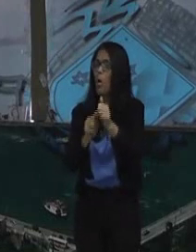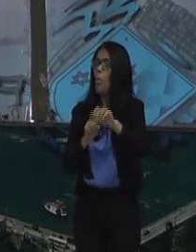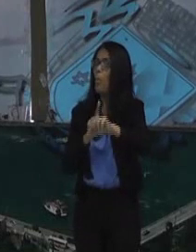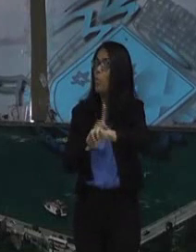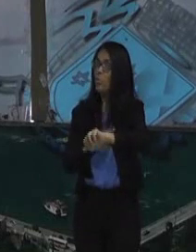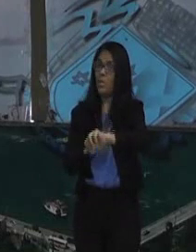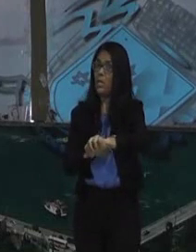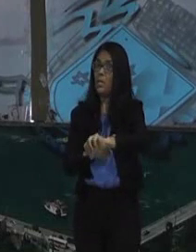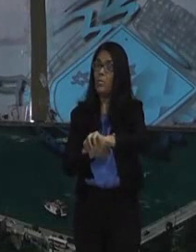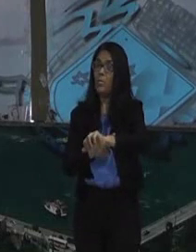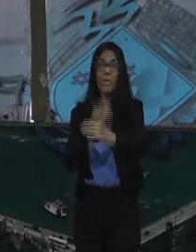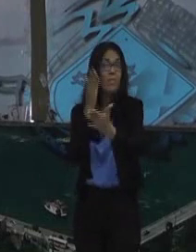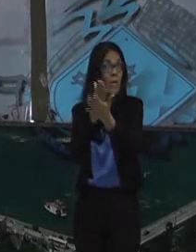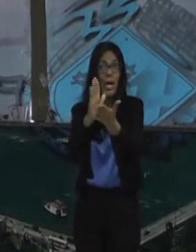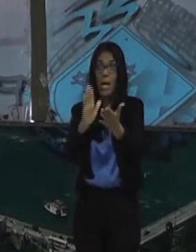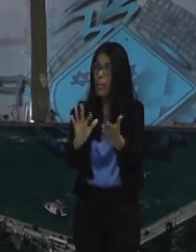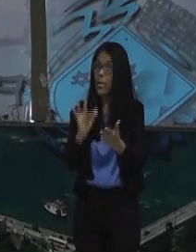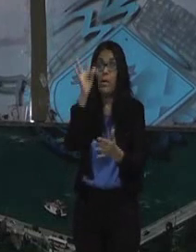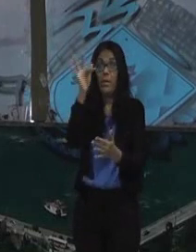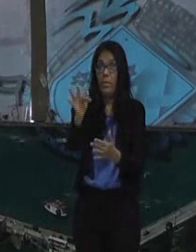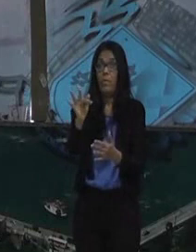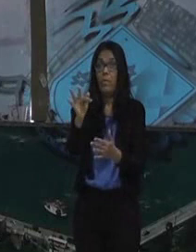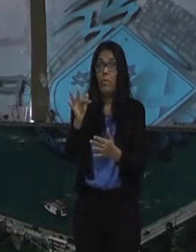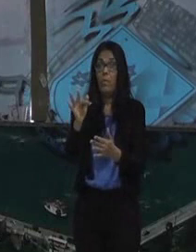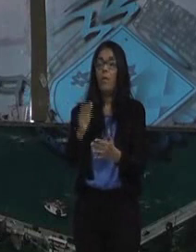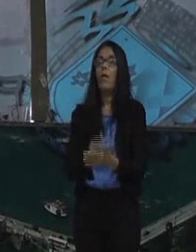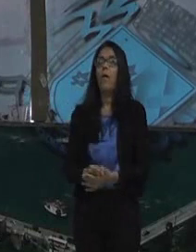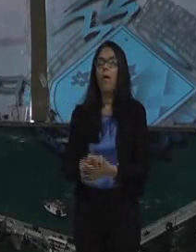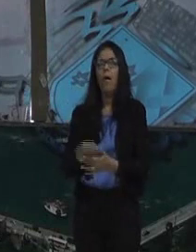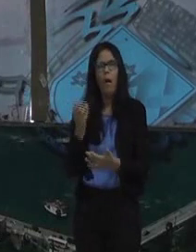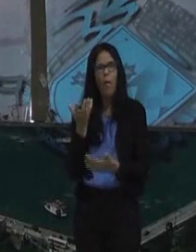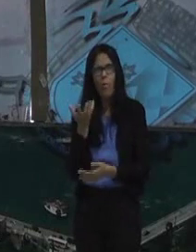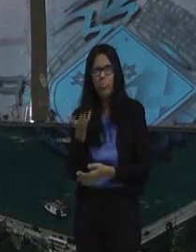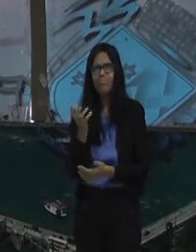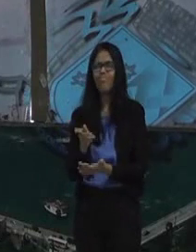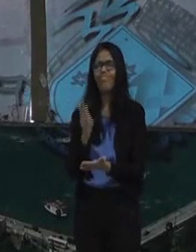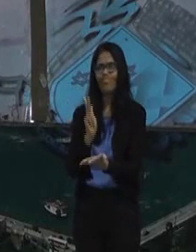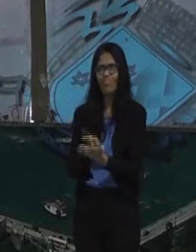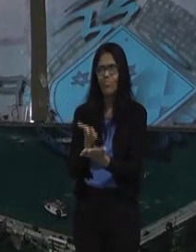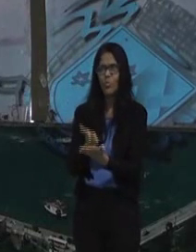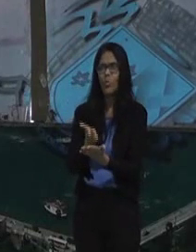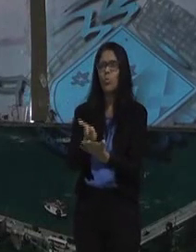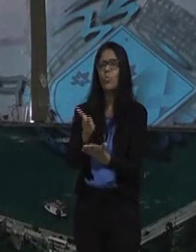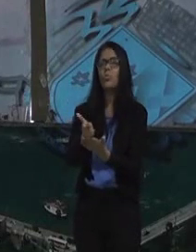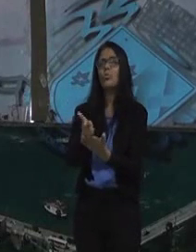passaremos. E eu pretendo continuar com o debate Ilhéus 500